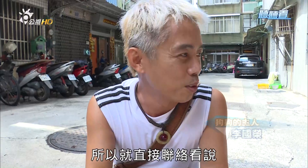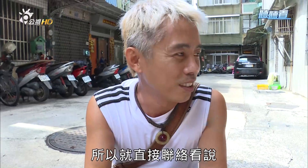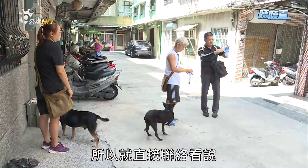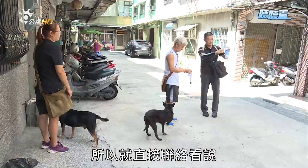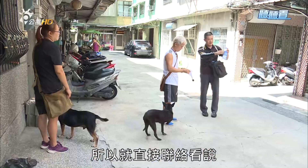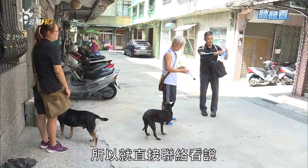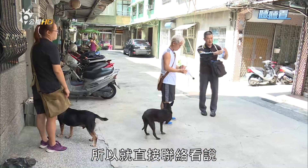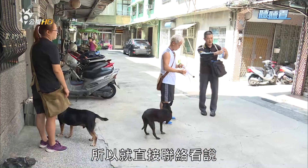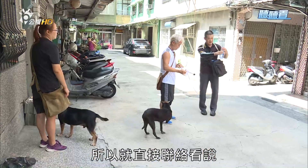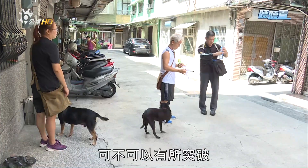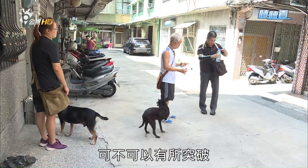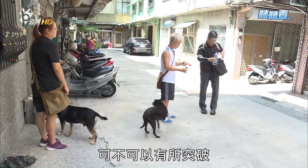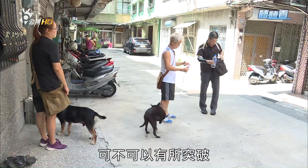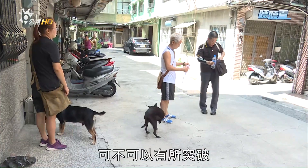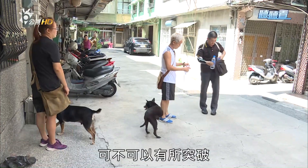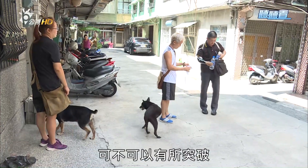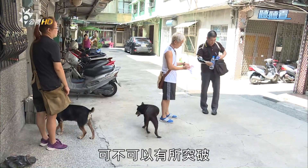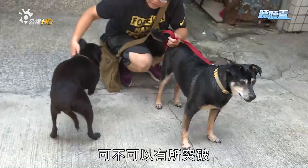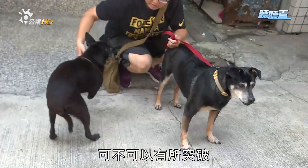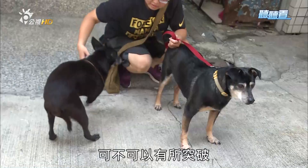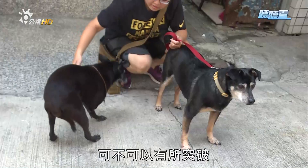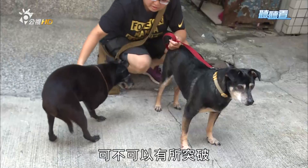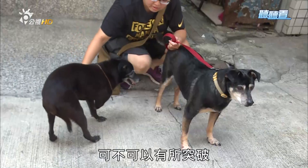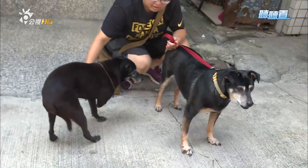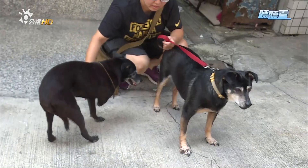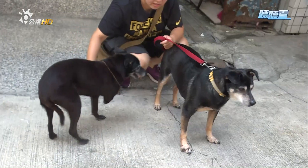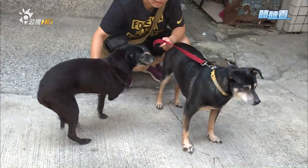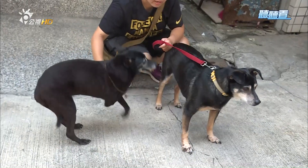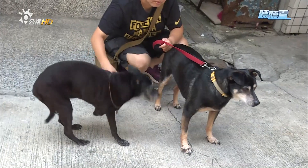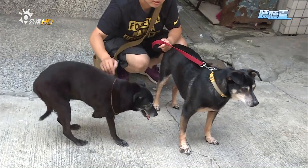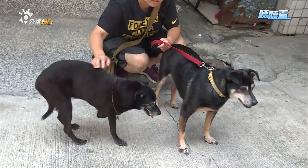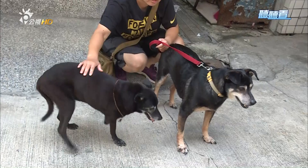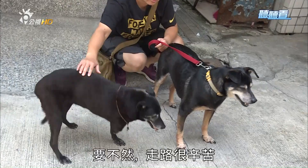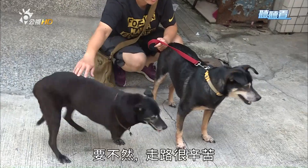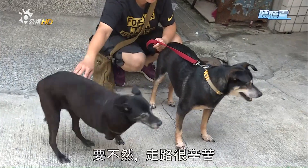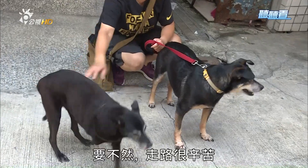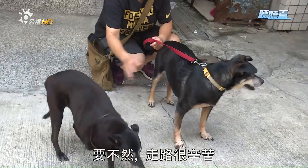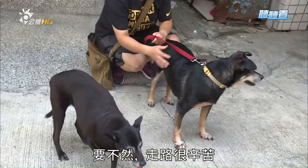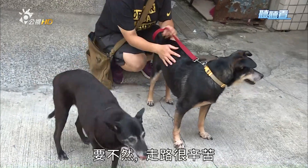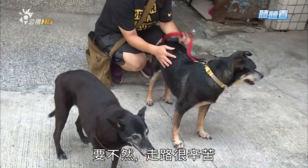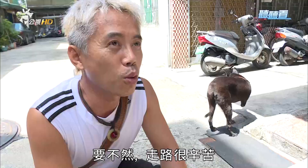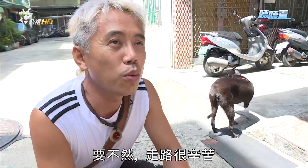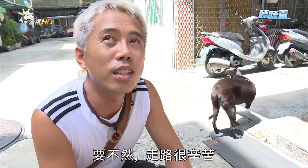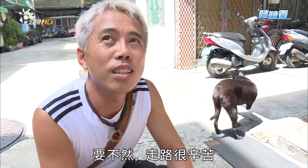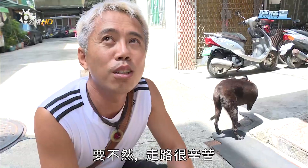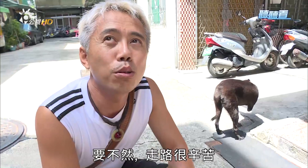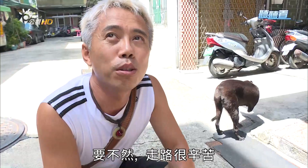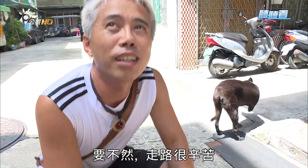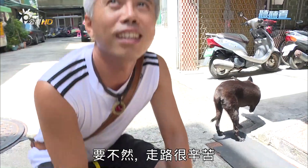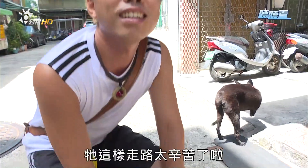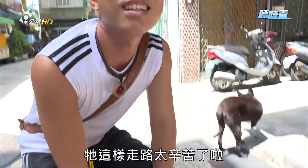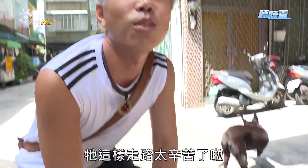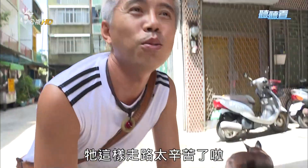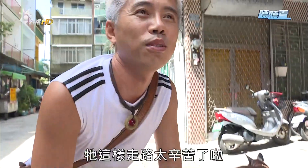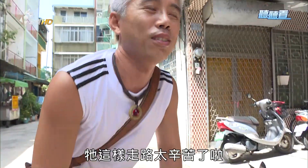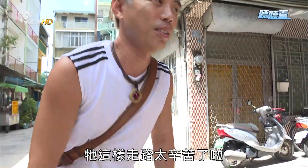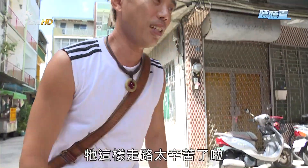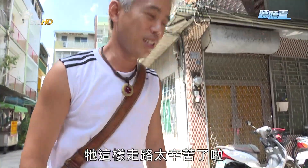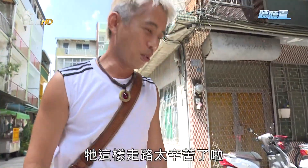直接联络看说可不可以有所突破。 要不然走路很辛苦，哎，他这样走路 太辛苦